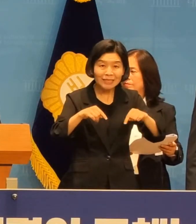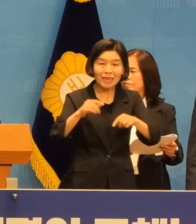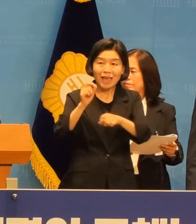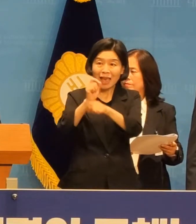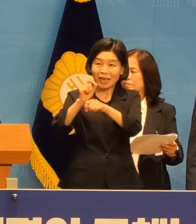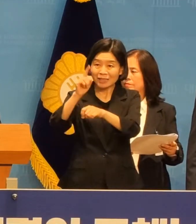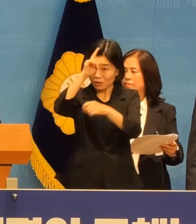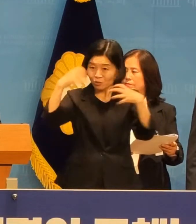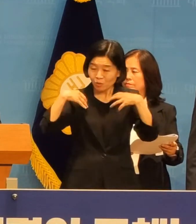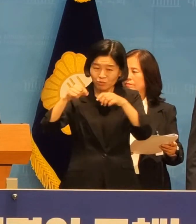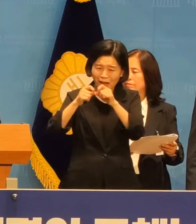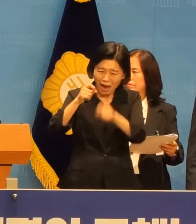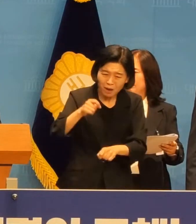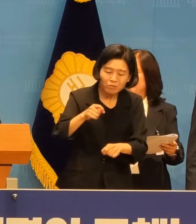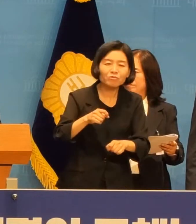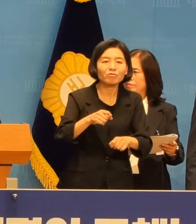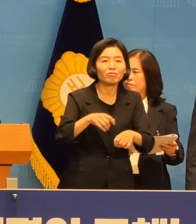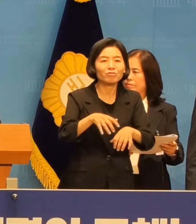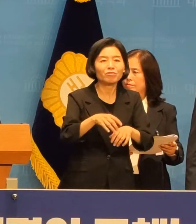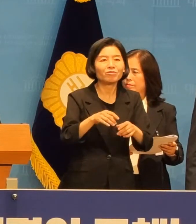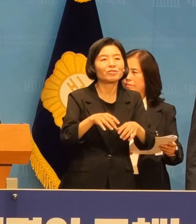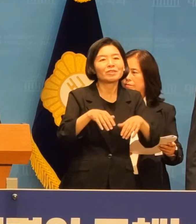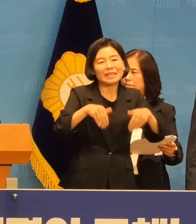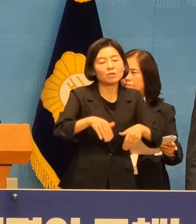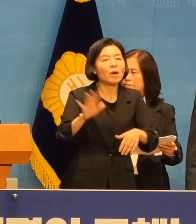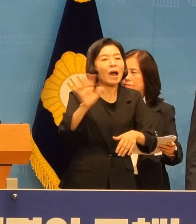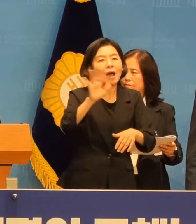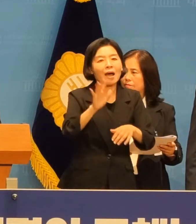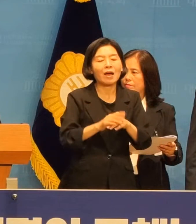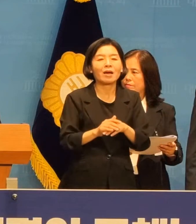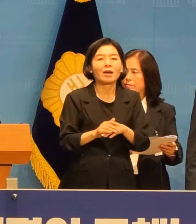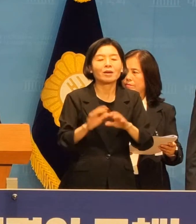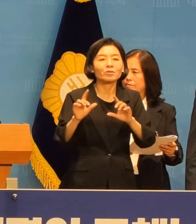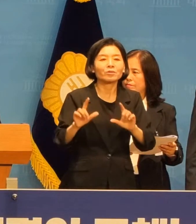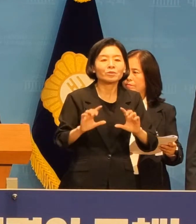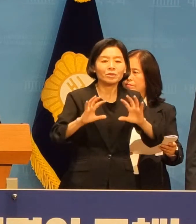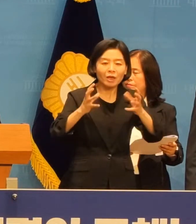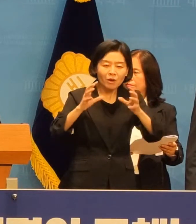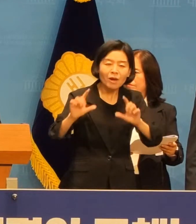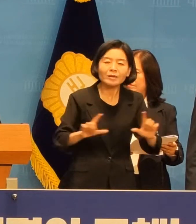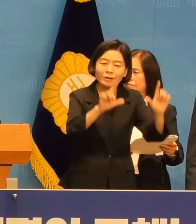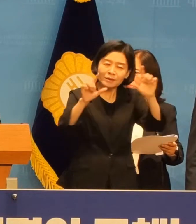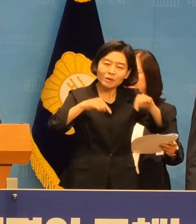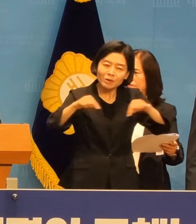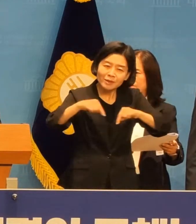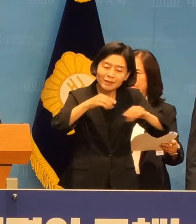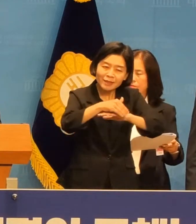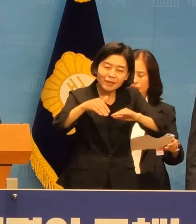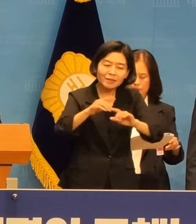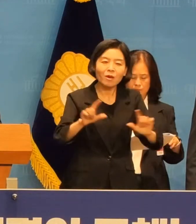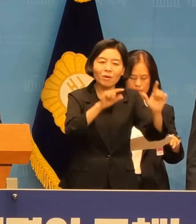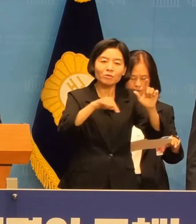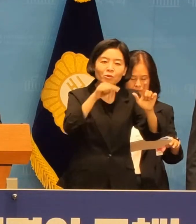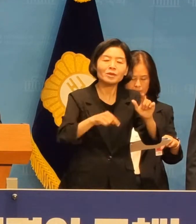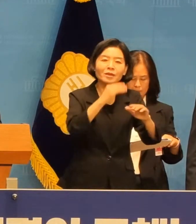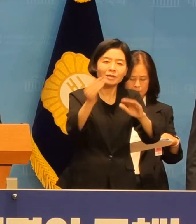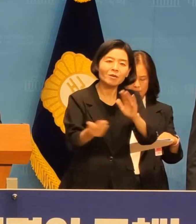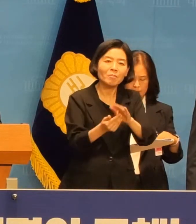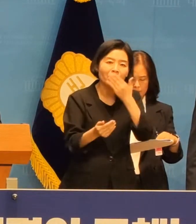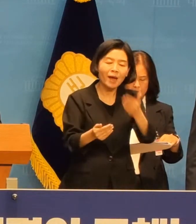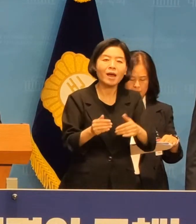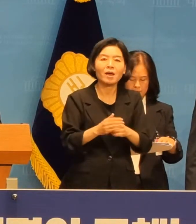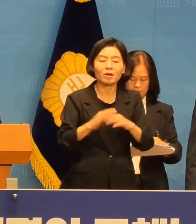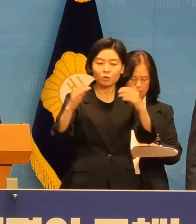하부기구가 아닙니다. 주민자치는 국가의 주권이 생활 속에서 실현되는 형태입니다. 국회와